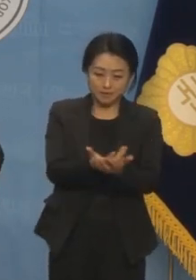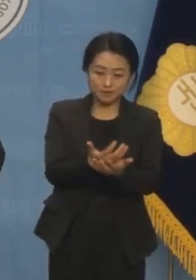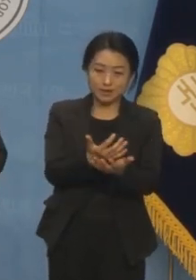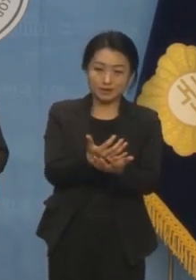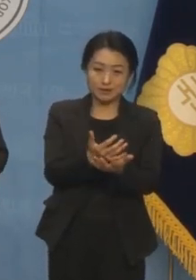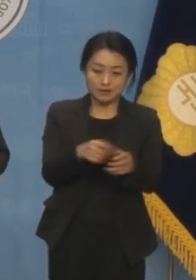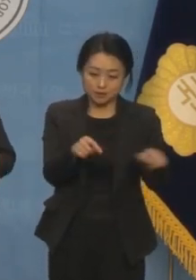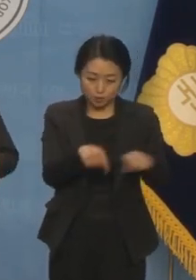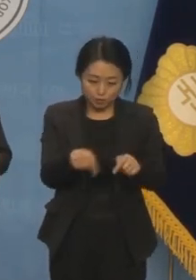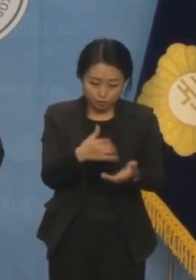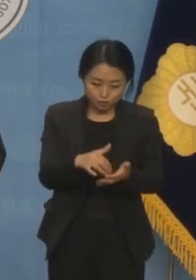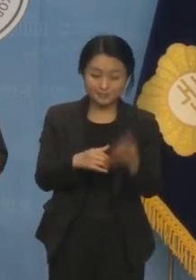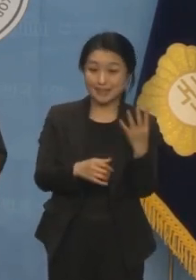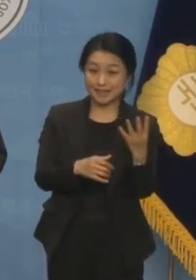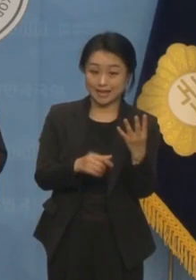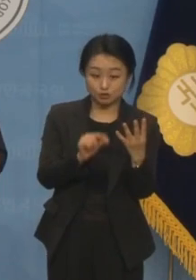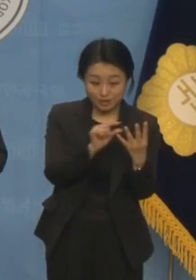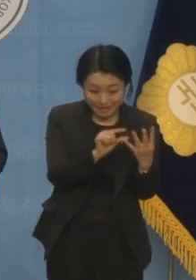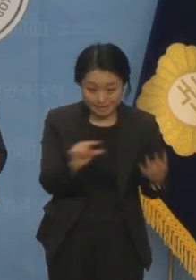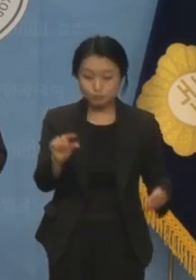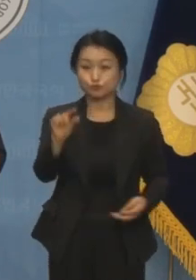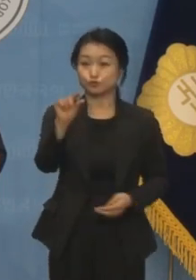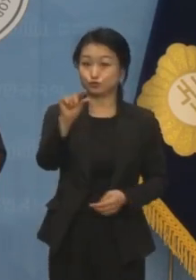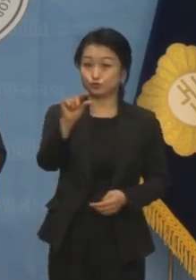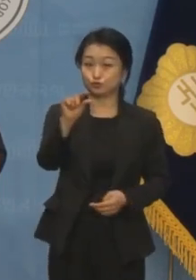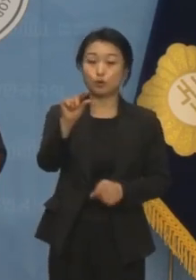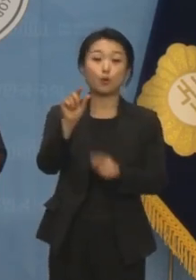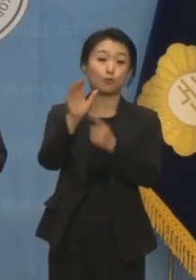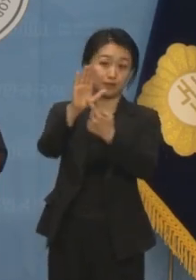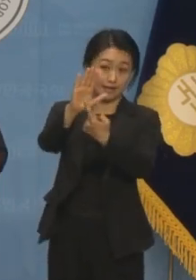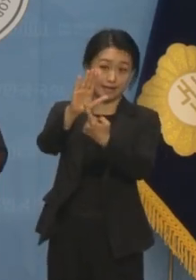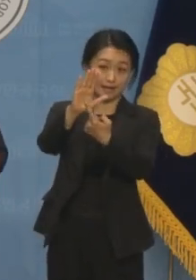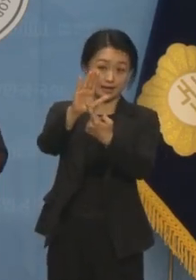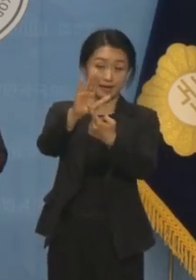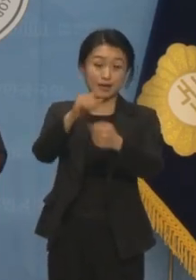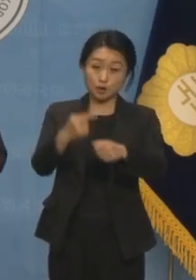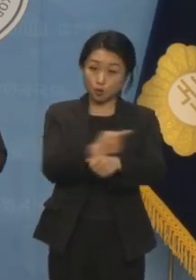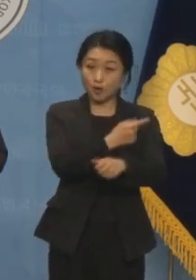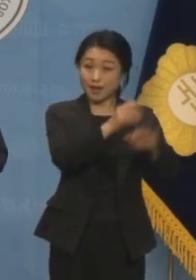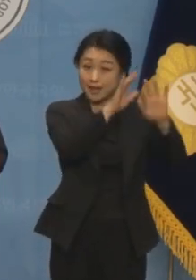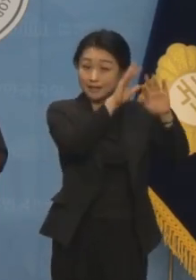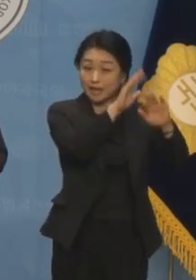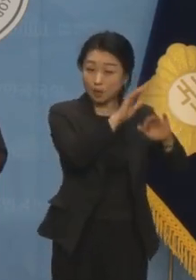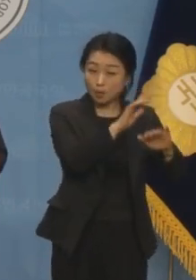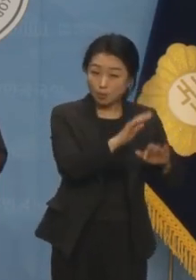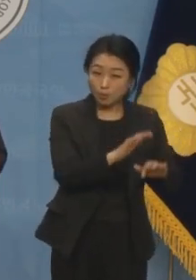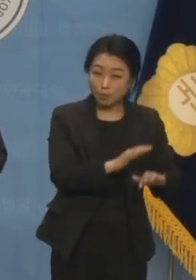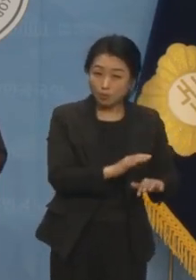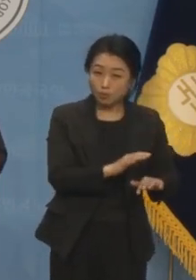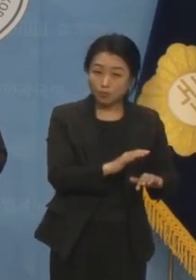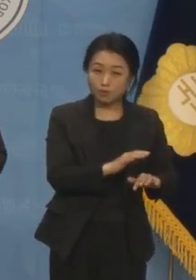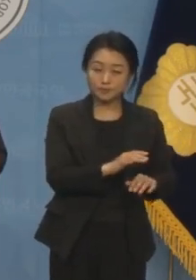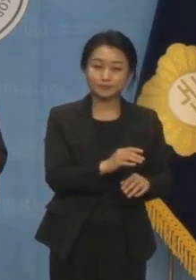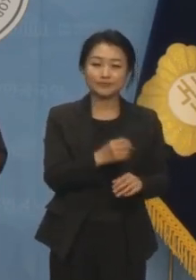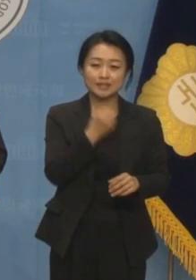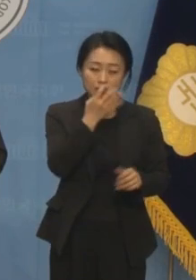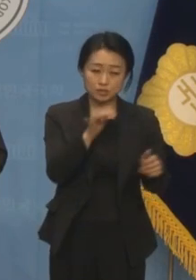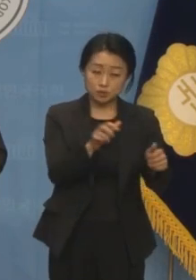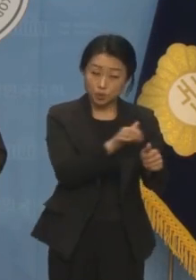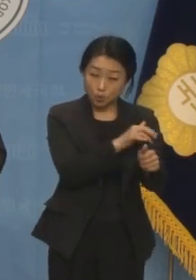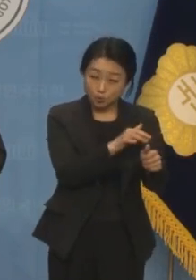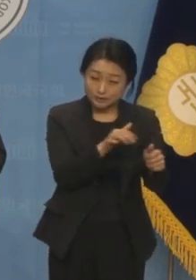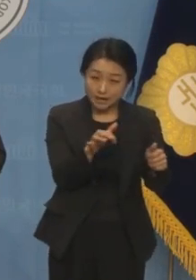해당합니다. 일부에 해당되는 내용을 공개한 이유는 그 외의 내용들이 위중교사를 하지